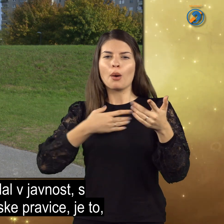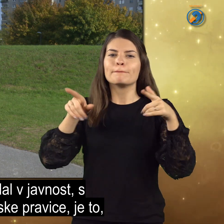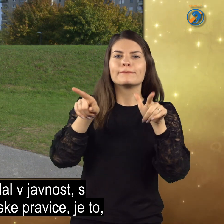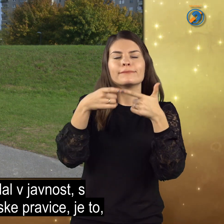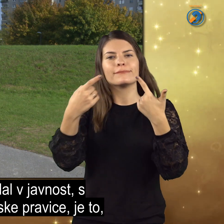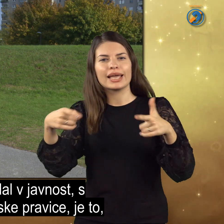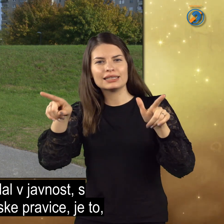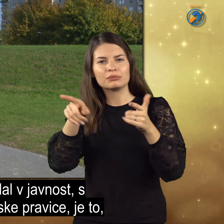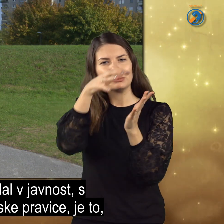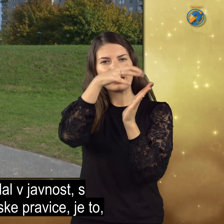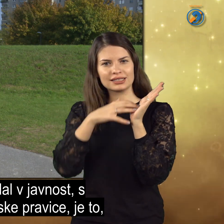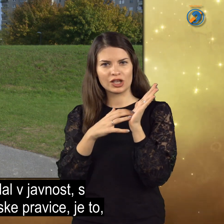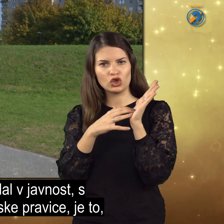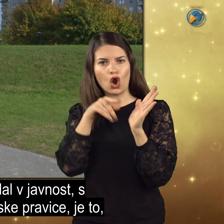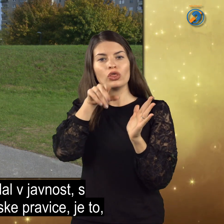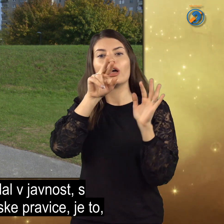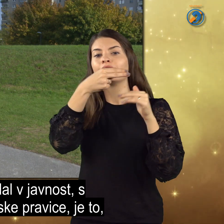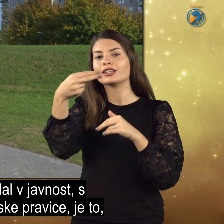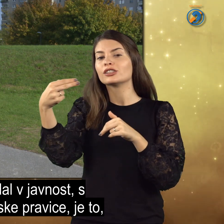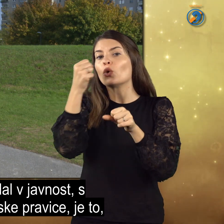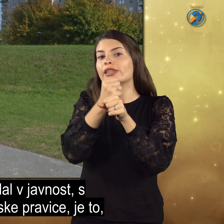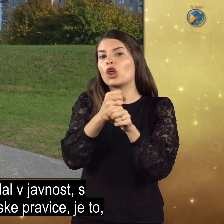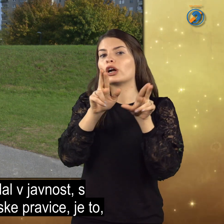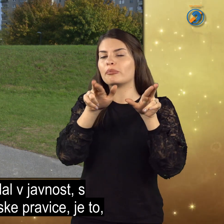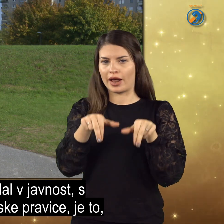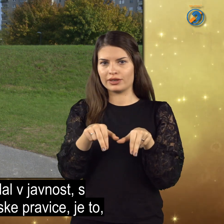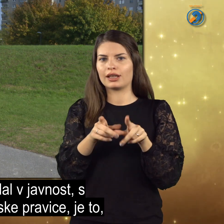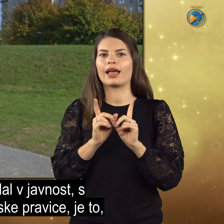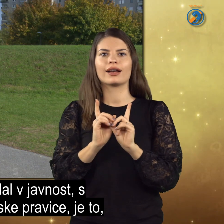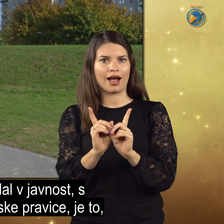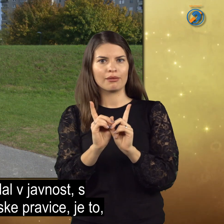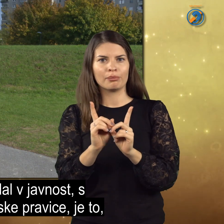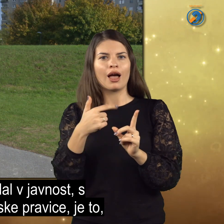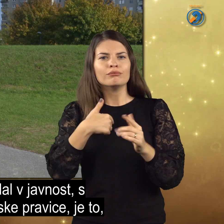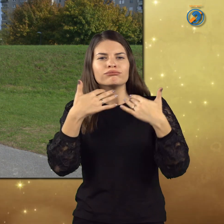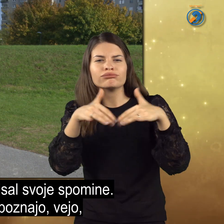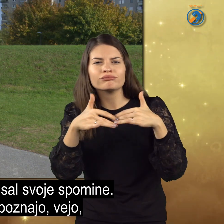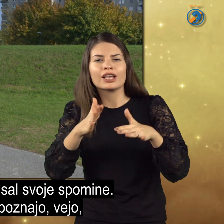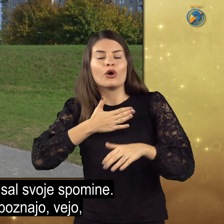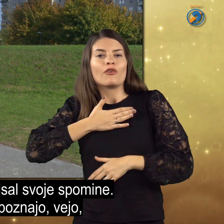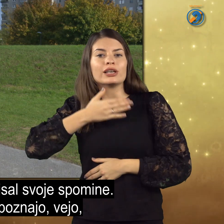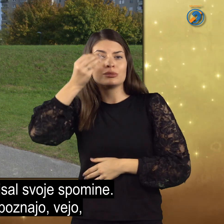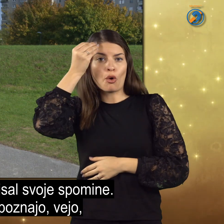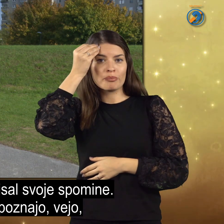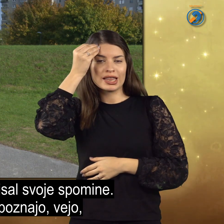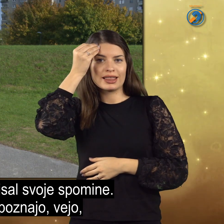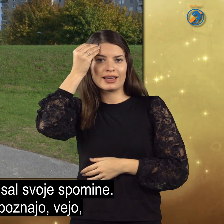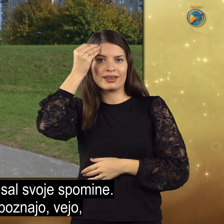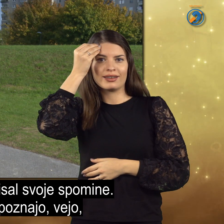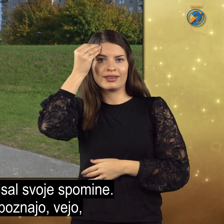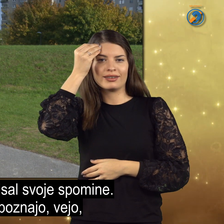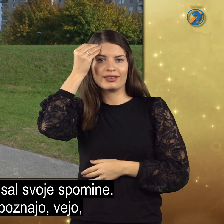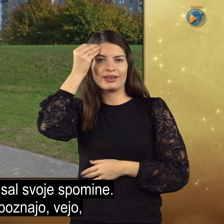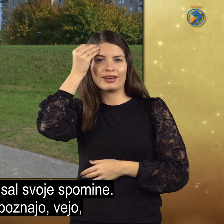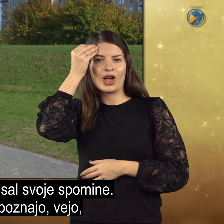pesem oziroma znotraj pesmi Delavske pravice, je to, da sem opisal svoje spomine,